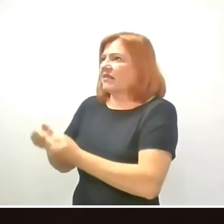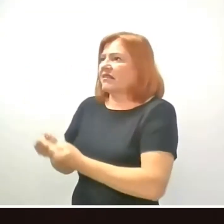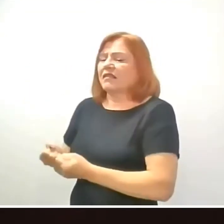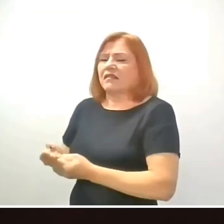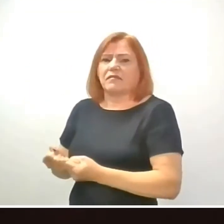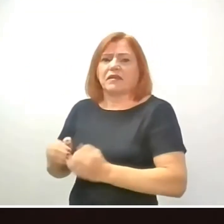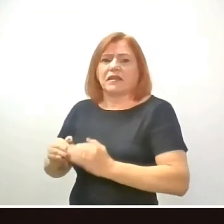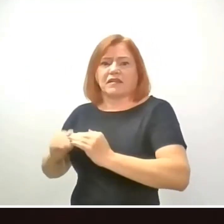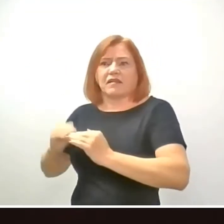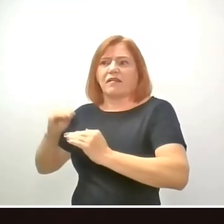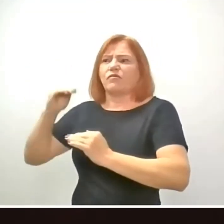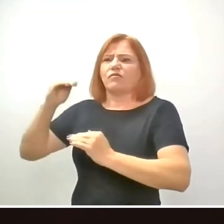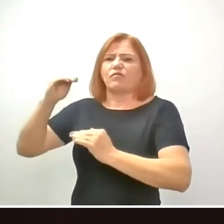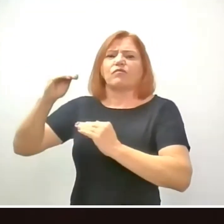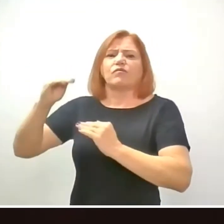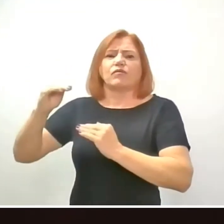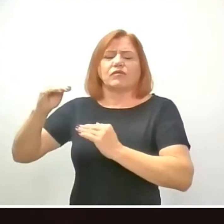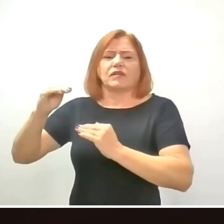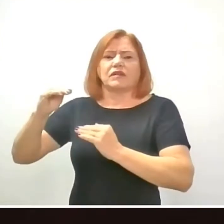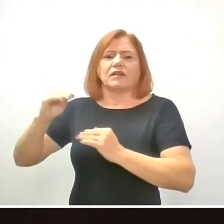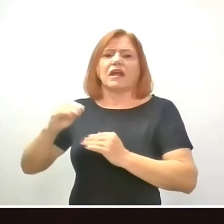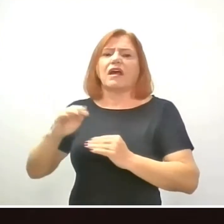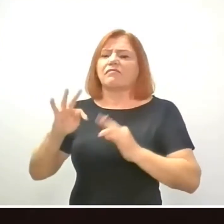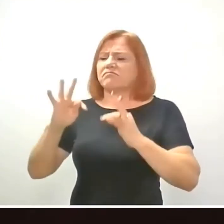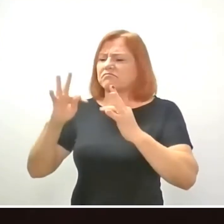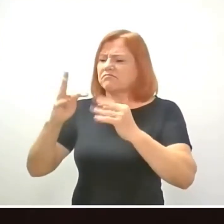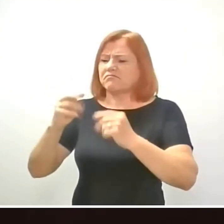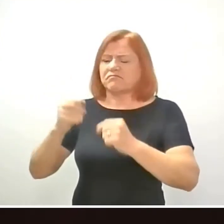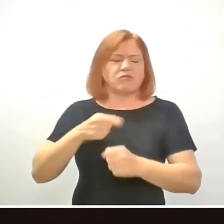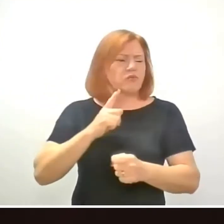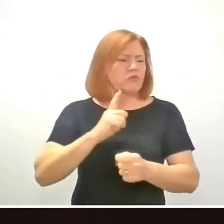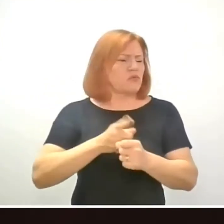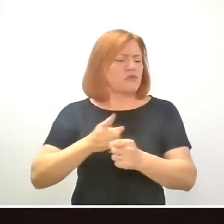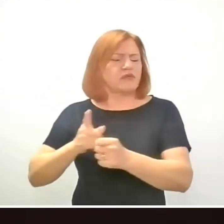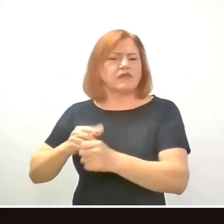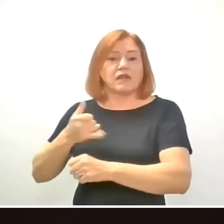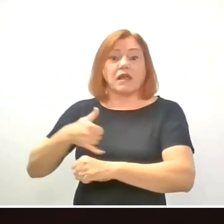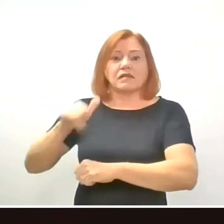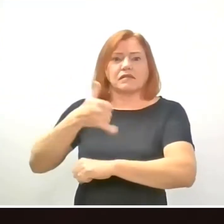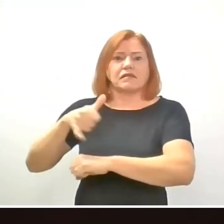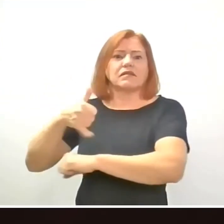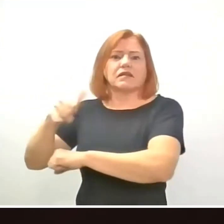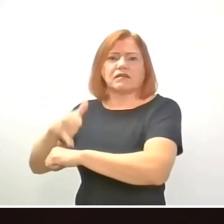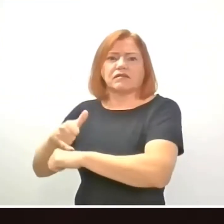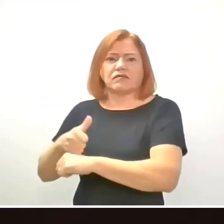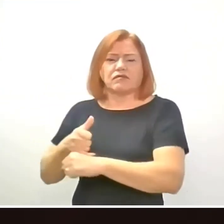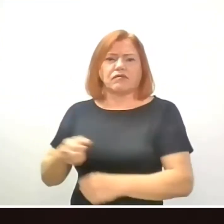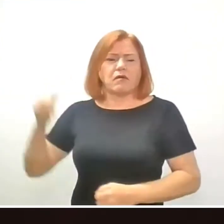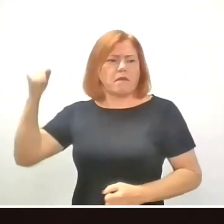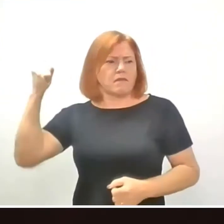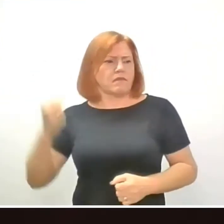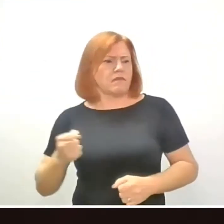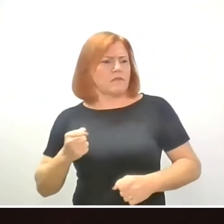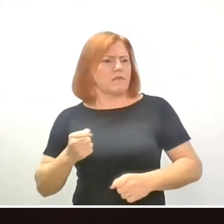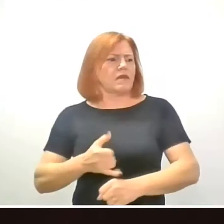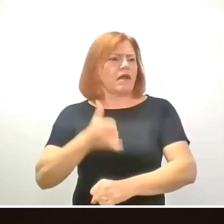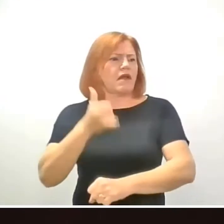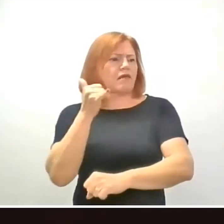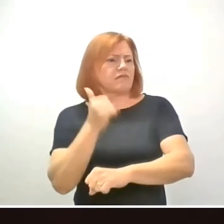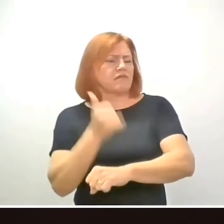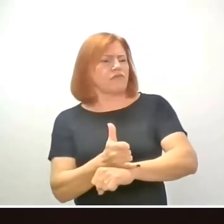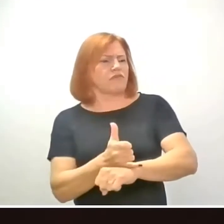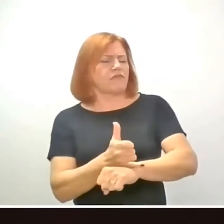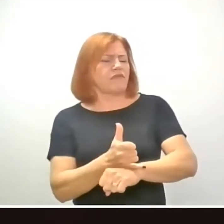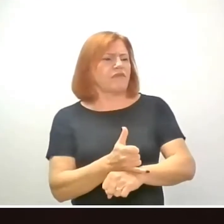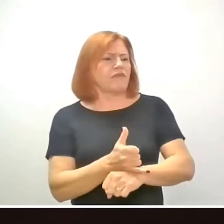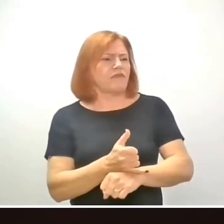com cetro de ferro as regerá e as reduzirá a pedaços como se fossem objetos de barro.